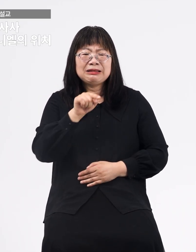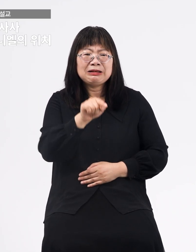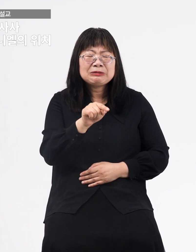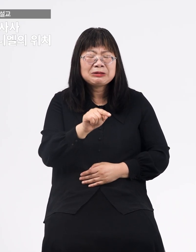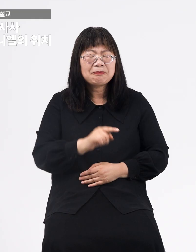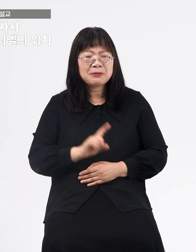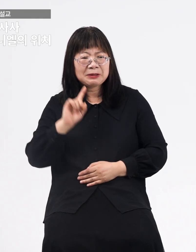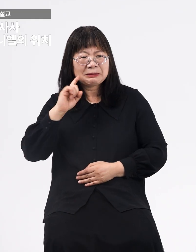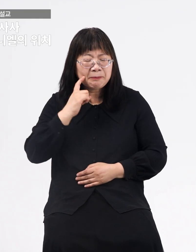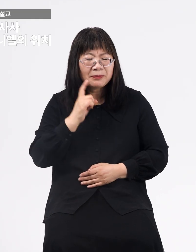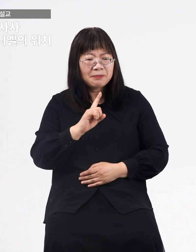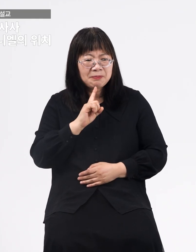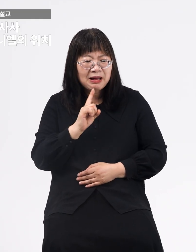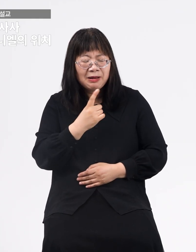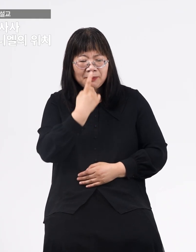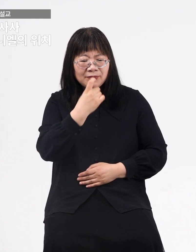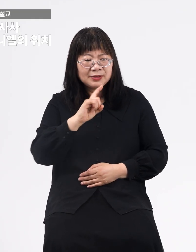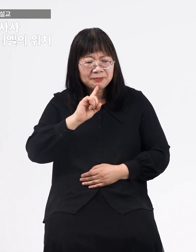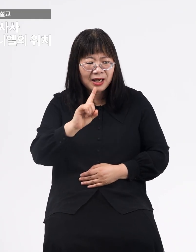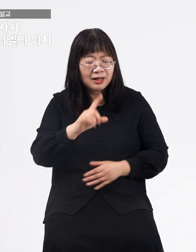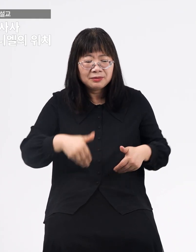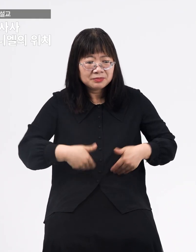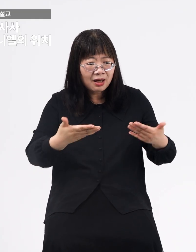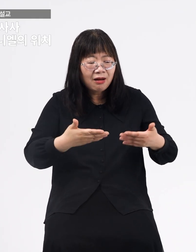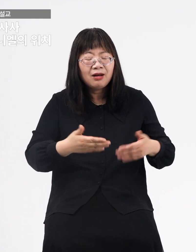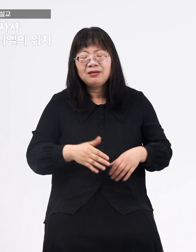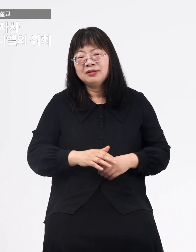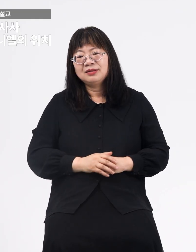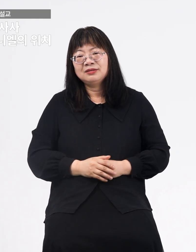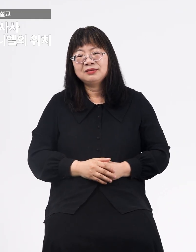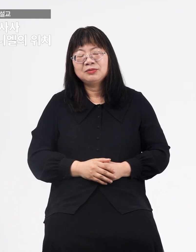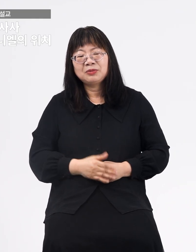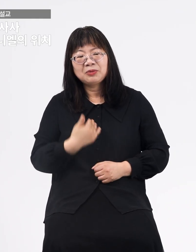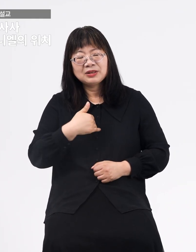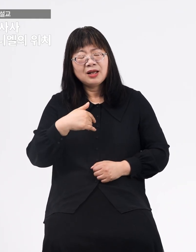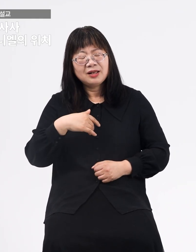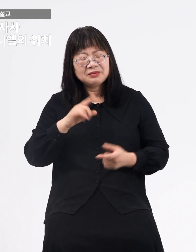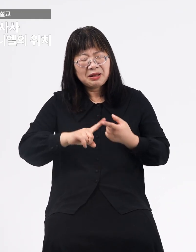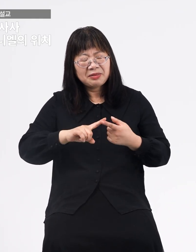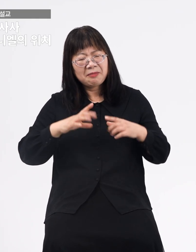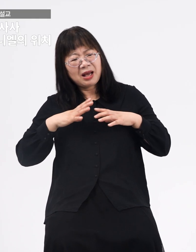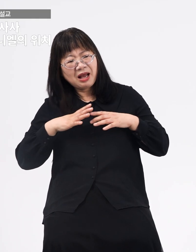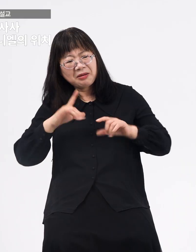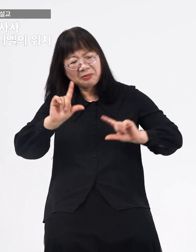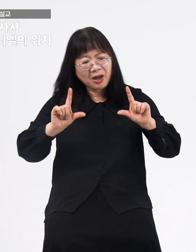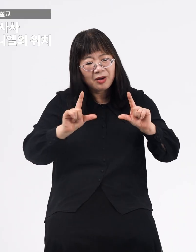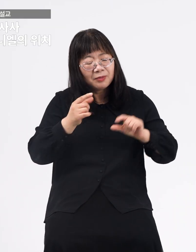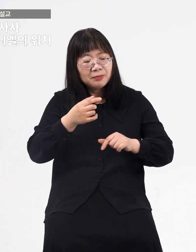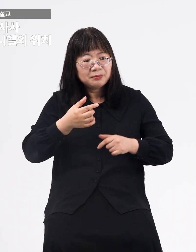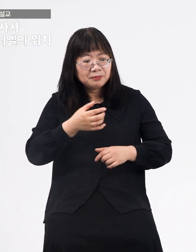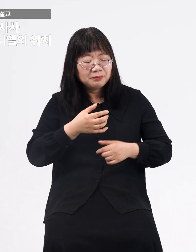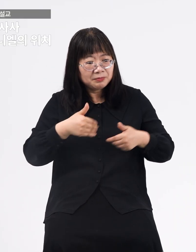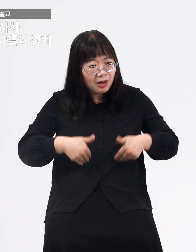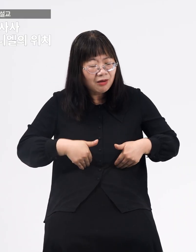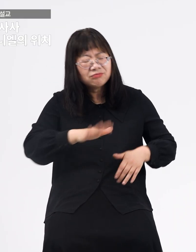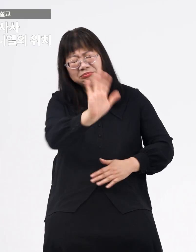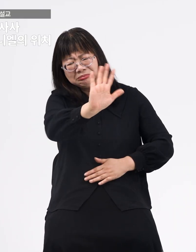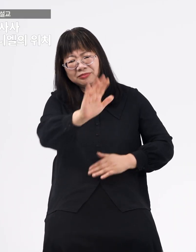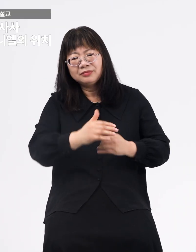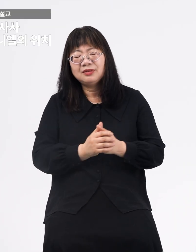미사여구가 필요하겠어요? 거기에 무슨 각 잡고 폼 잡는 게 필요하겠어요? 아버지 나 좀 살려주세요.